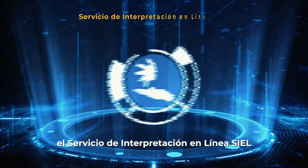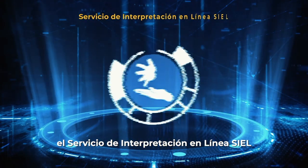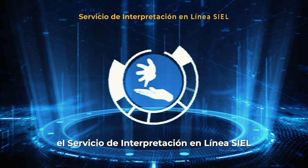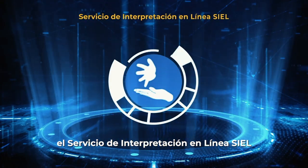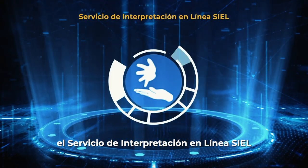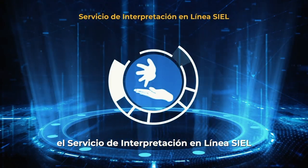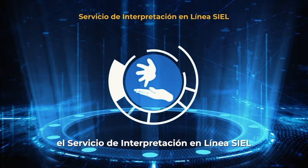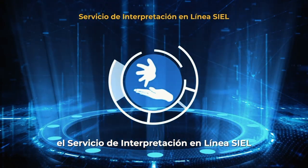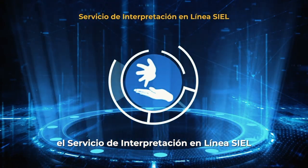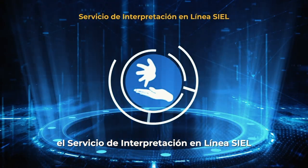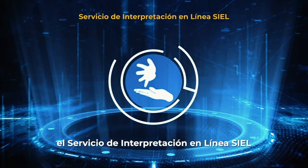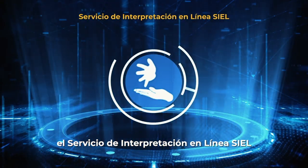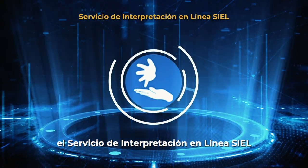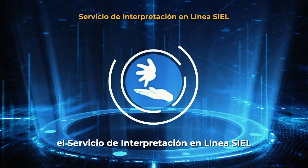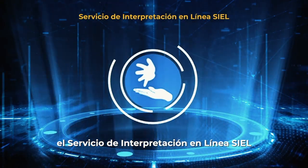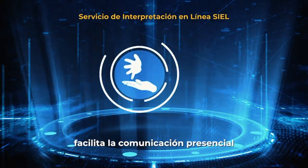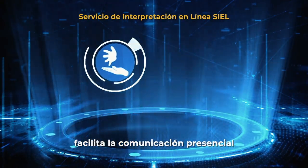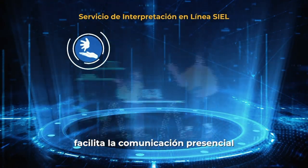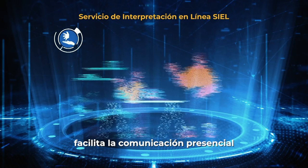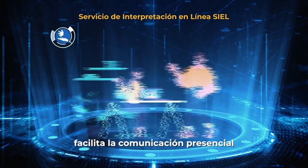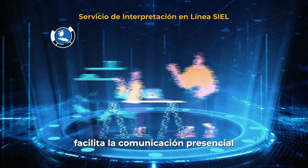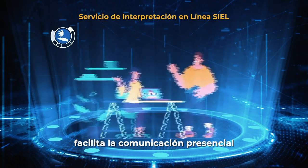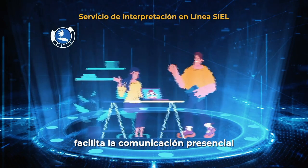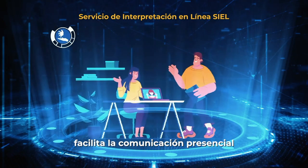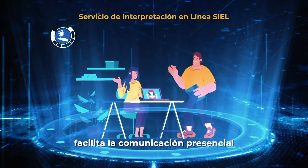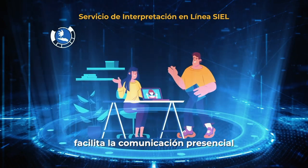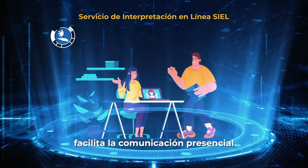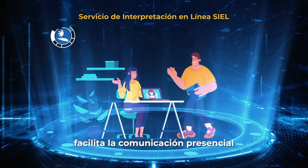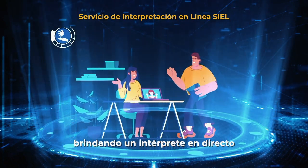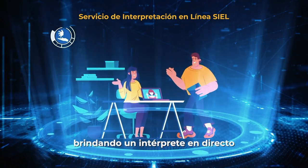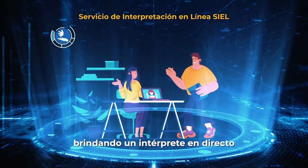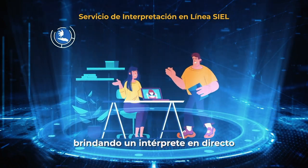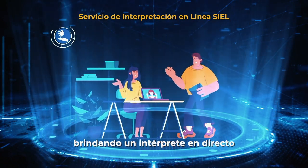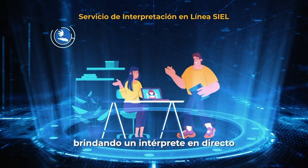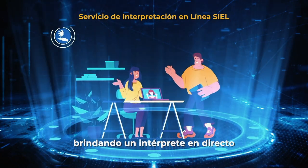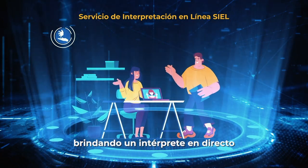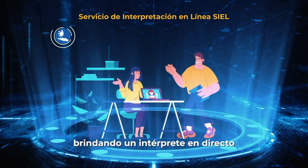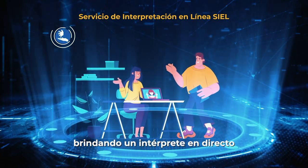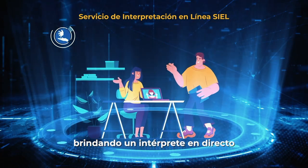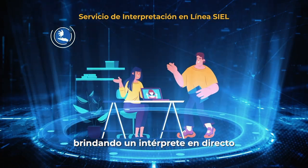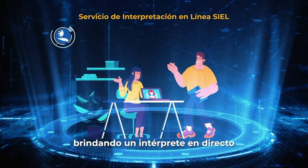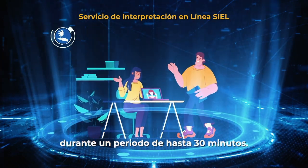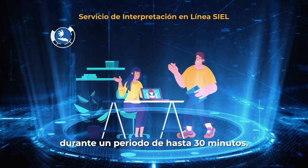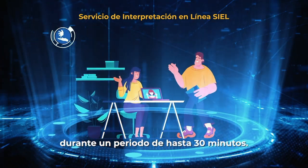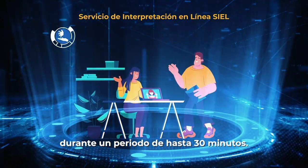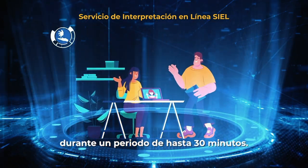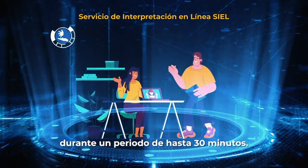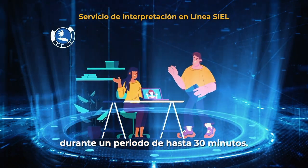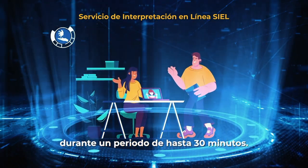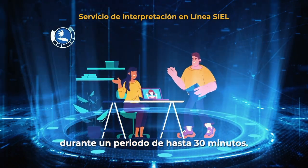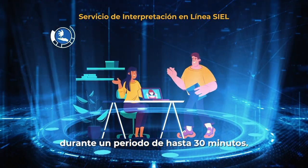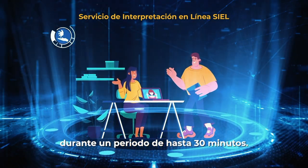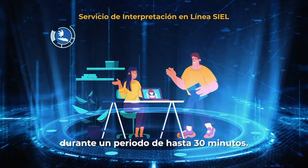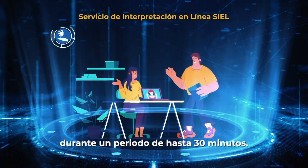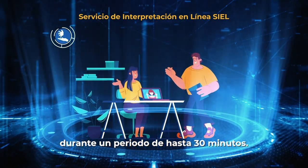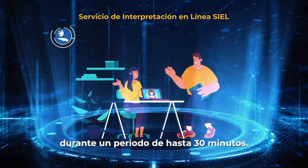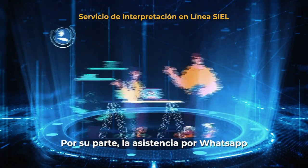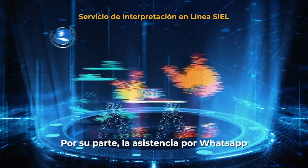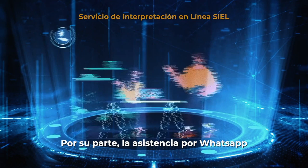de interpretación en línea, CIEL, facilita la comunicación presencial brindando un intérprete en directo durante un periodo de hasta 30 minutos. Por su parte,